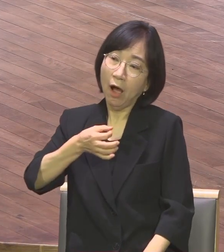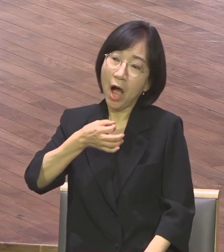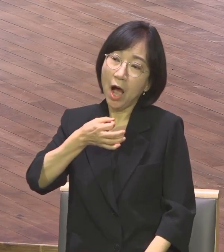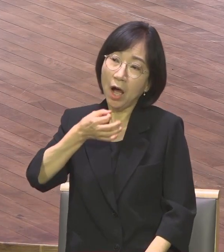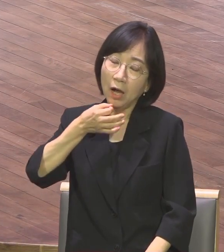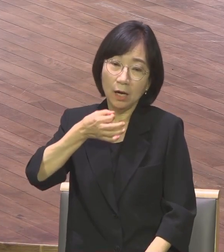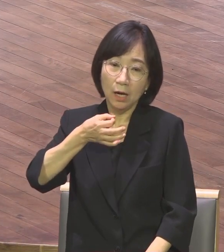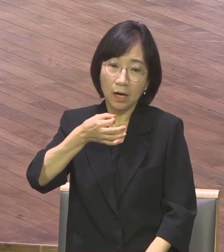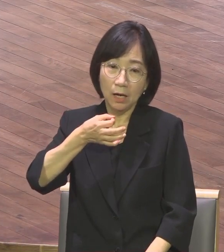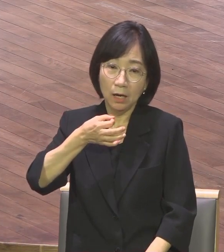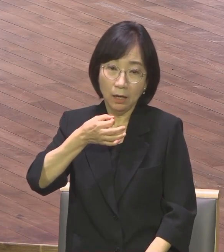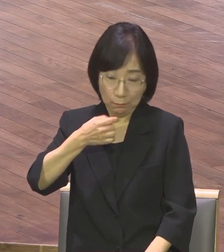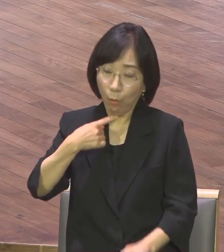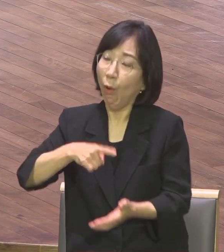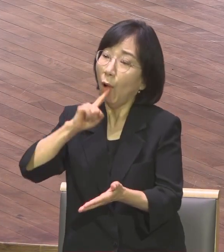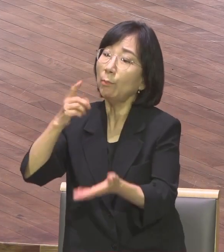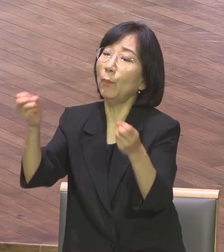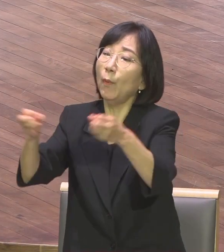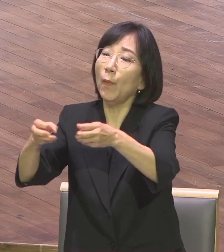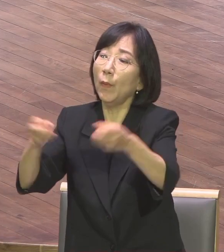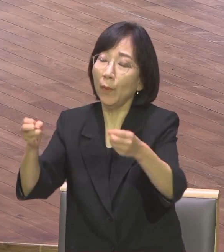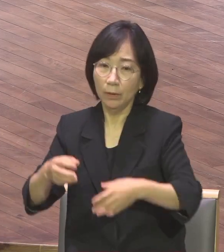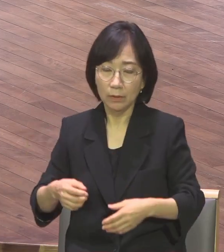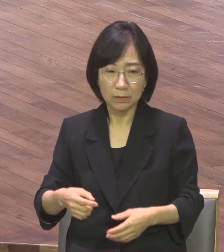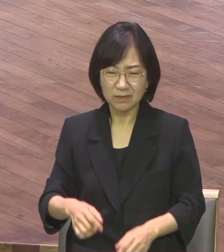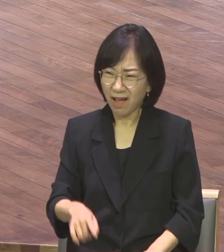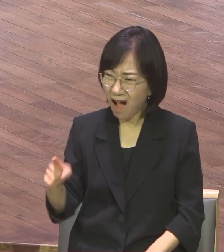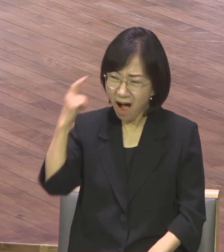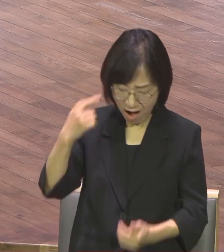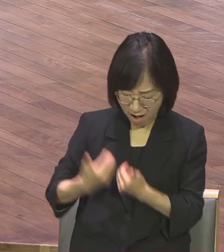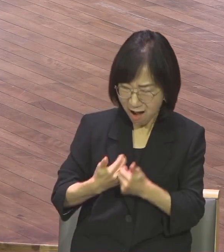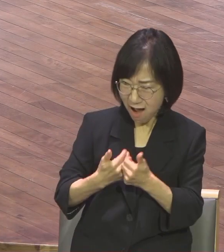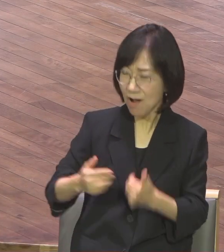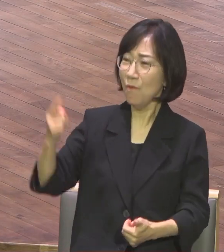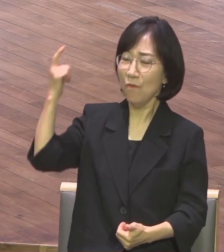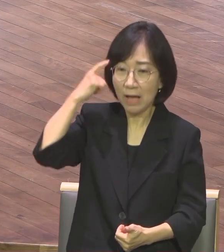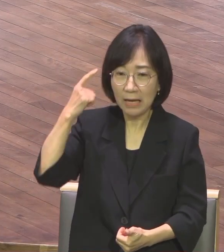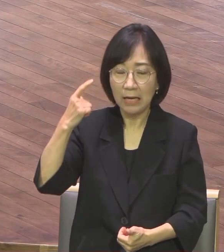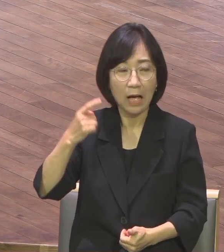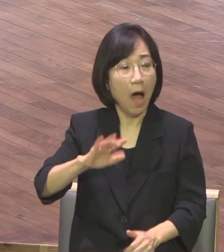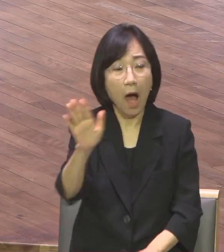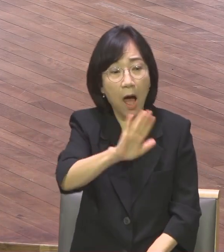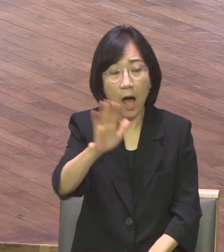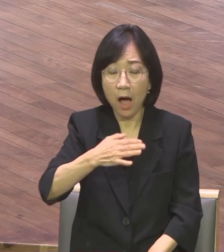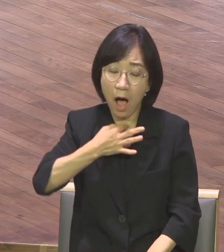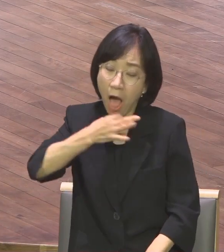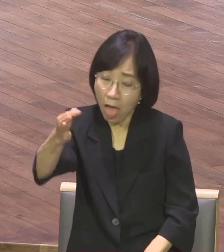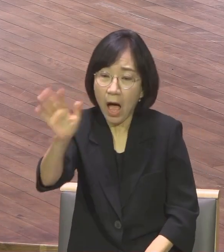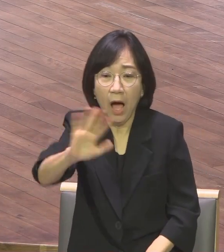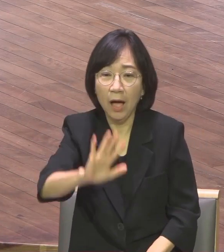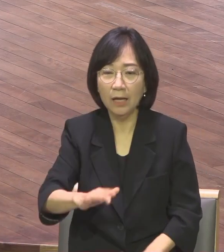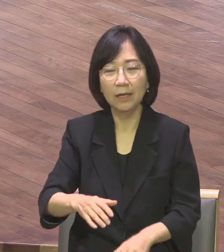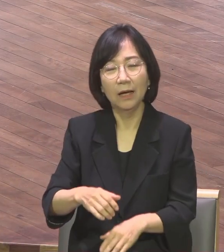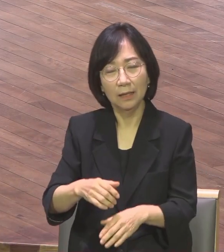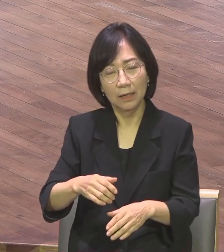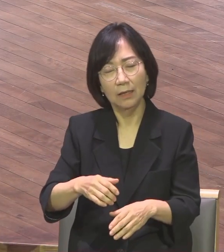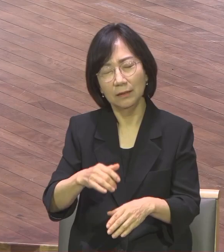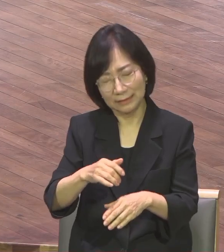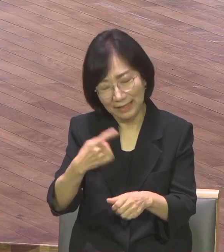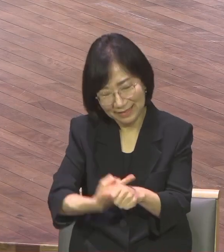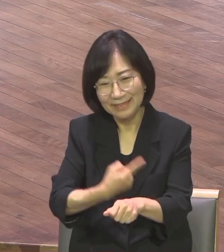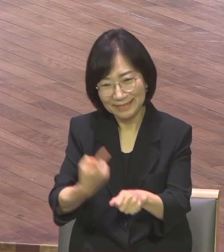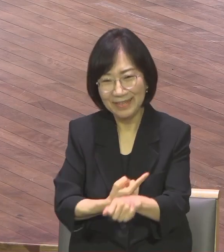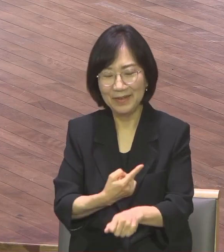왜 그렇게 소리를 높이냐? 높인 게 아니고 그냥 한 말인데. 이런 문화적인 충격이 해결이 안